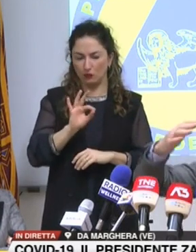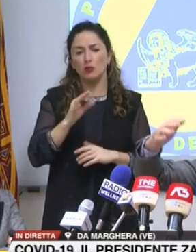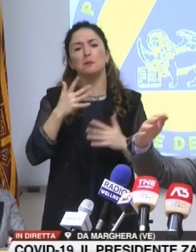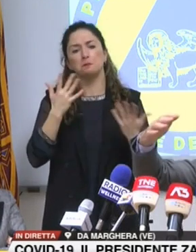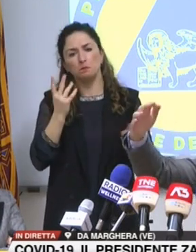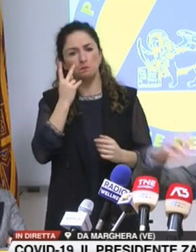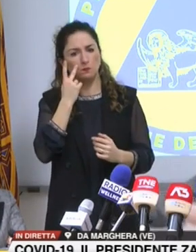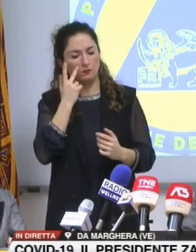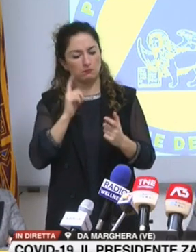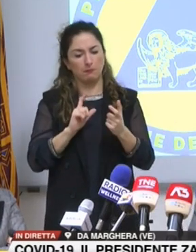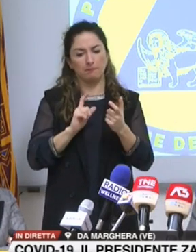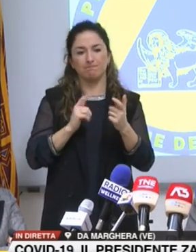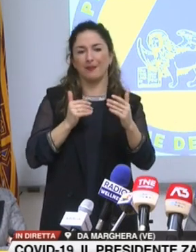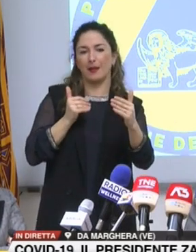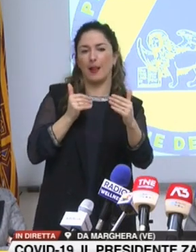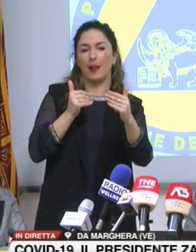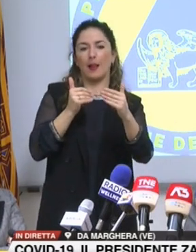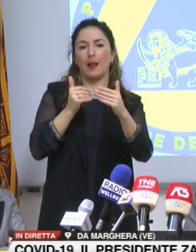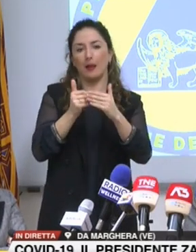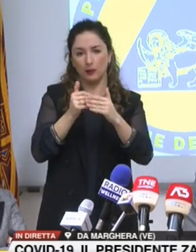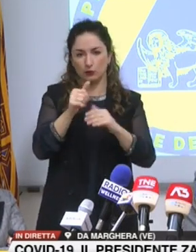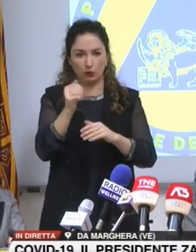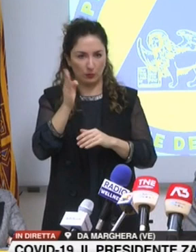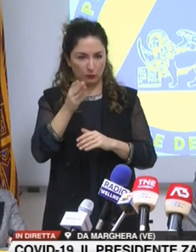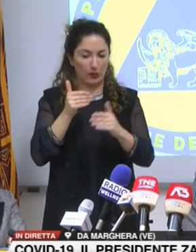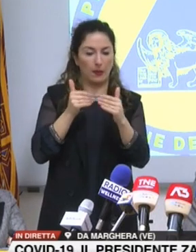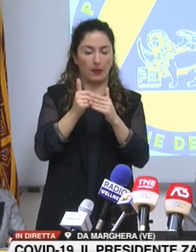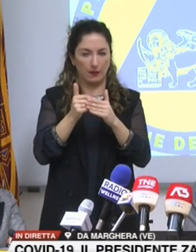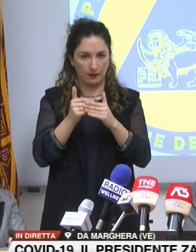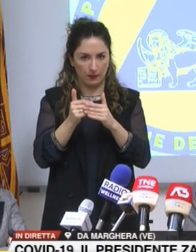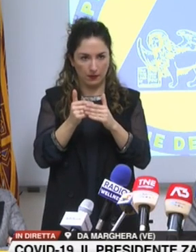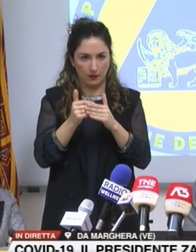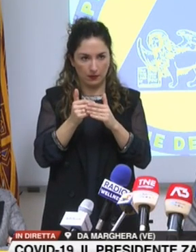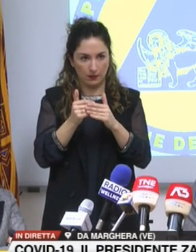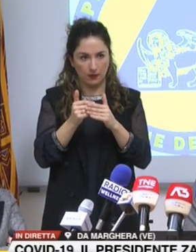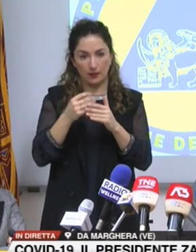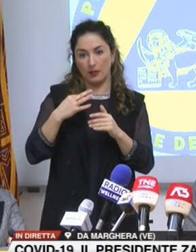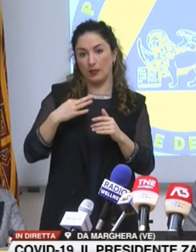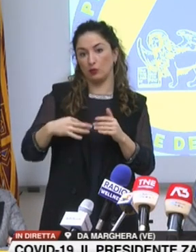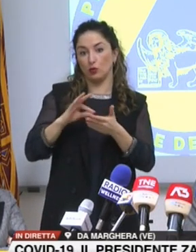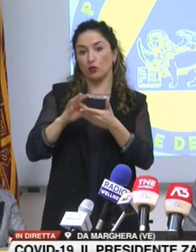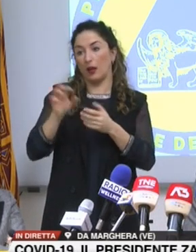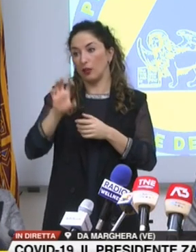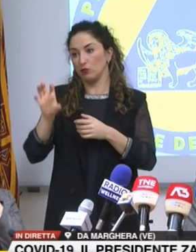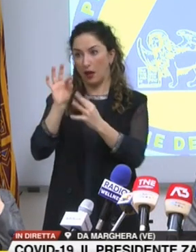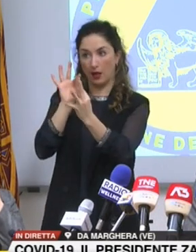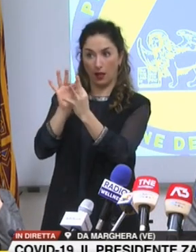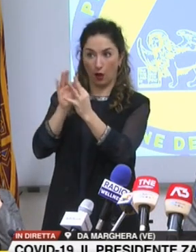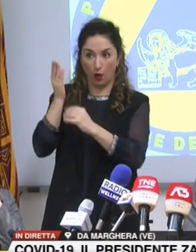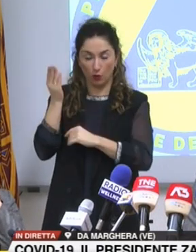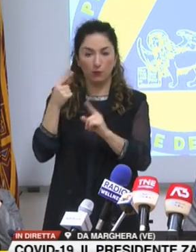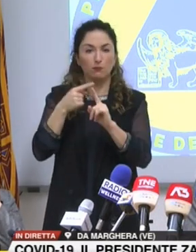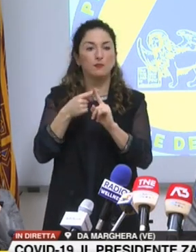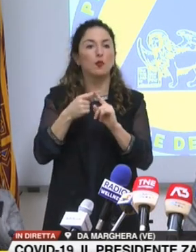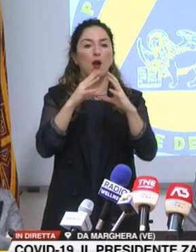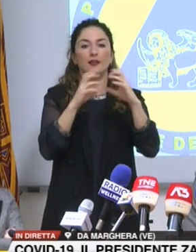ci sarà un'azione di avvicinamento alle quote massime in accordo con l'Istituto Scolastico Regionale e con anche le aziende